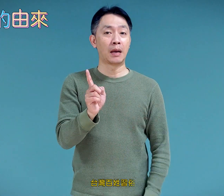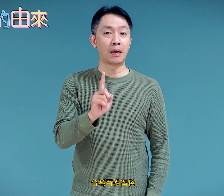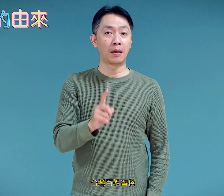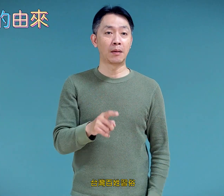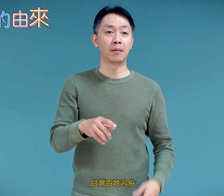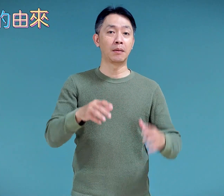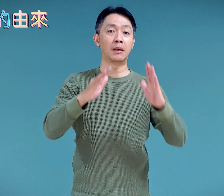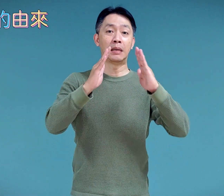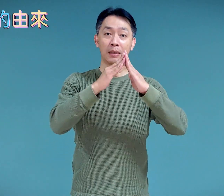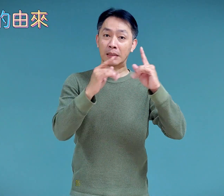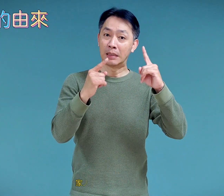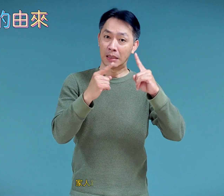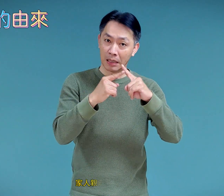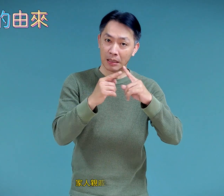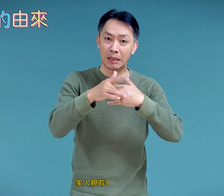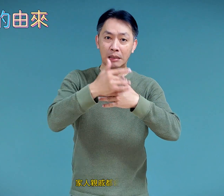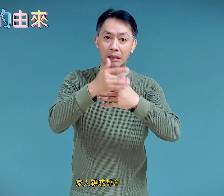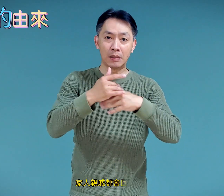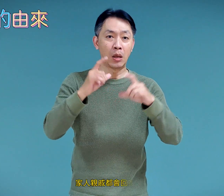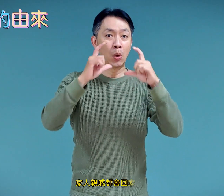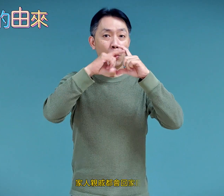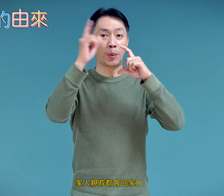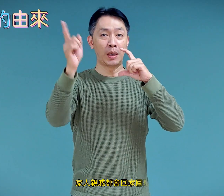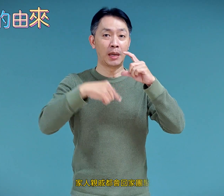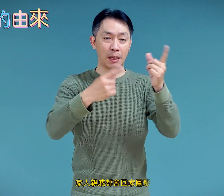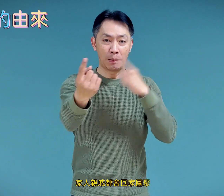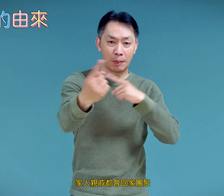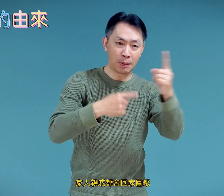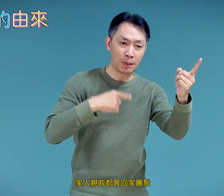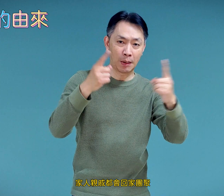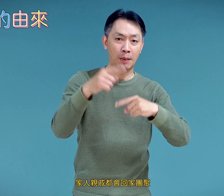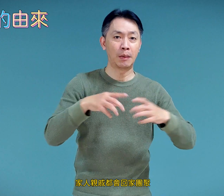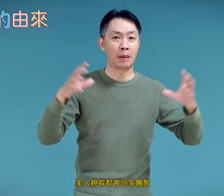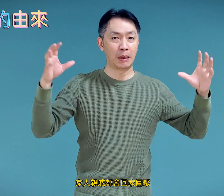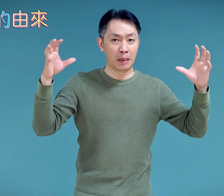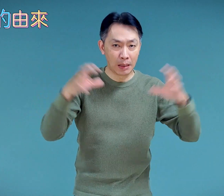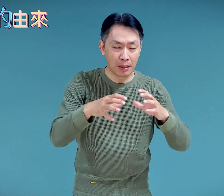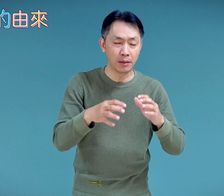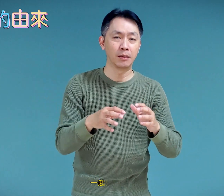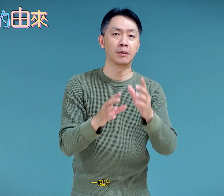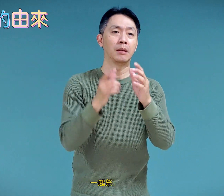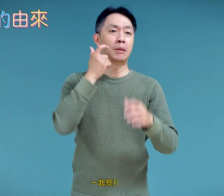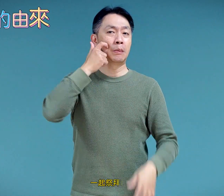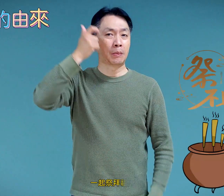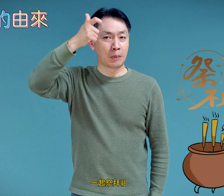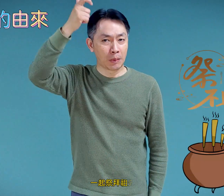俗，家人亲戚都会回家团聚，一起祭拜祖先，